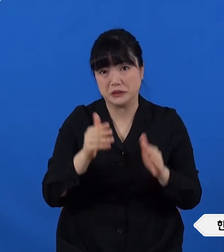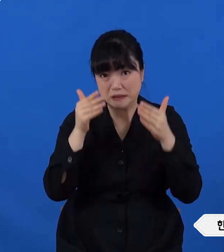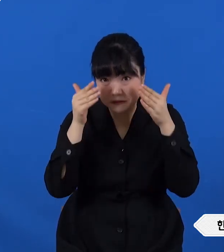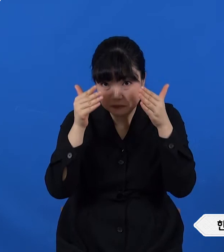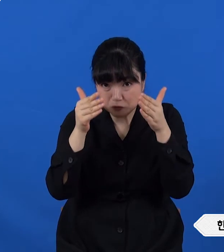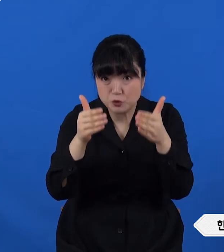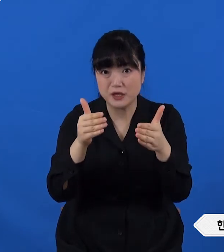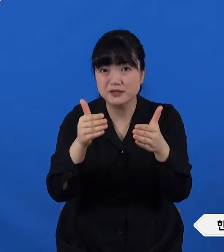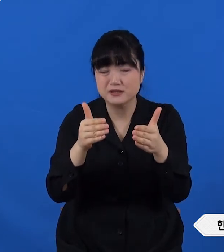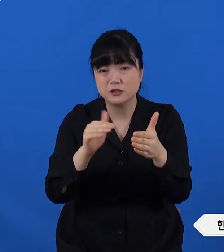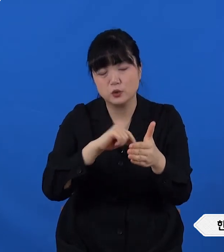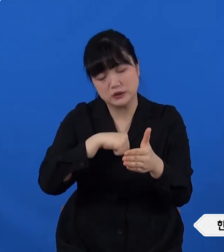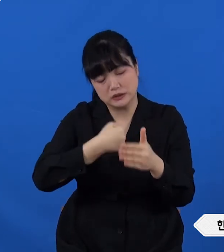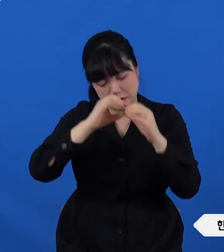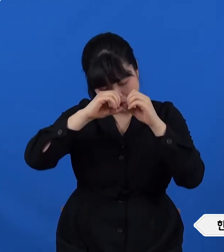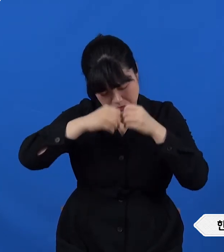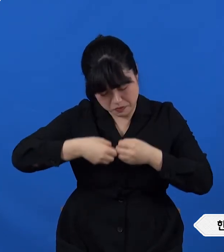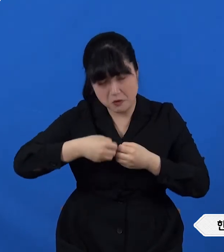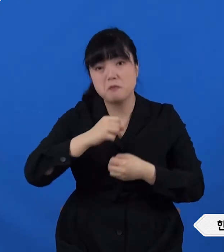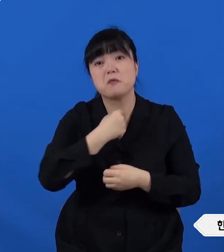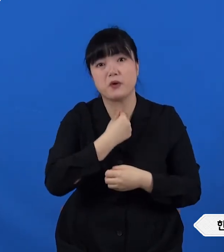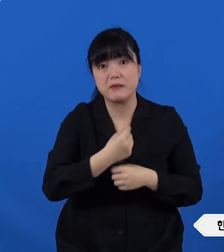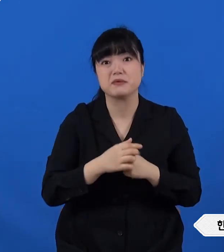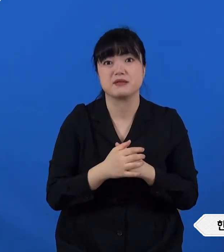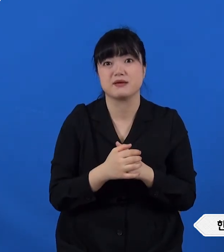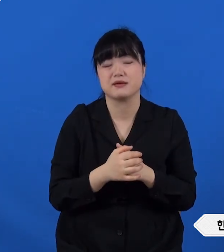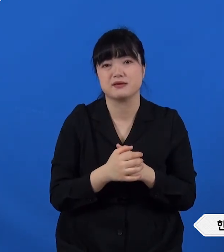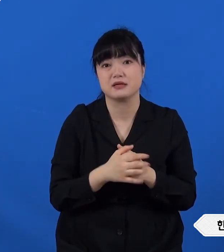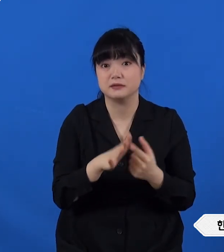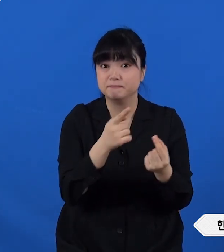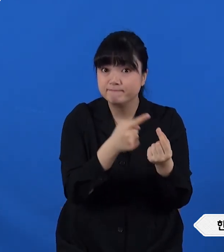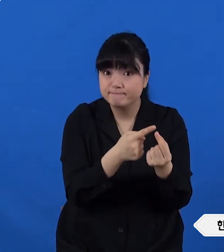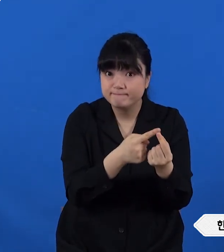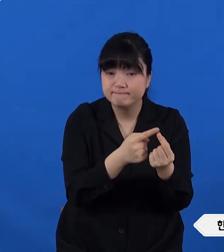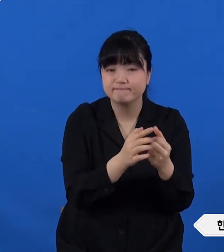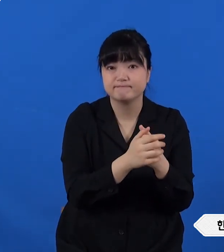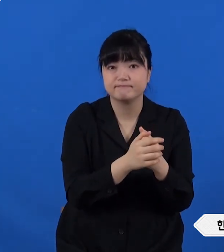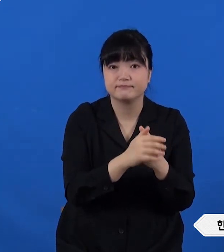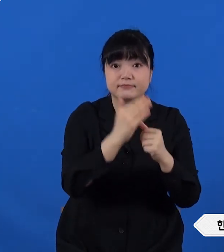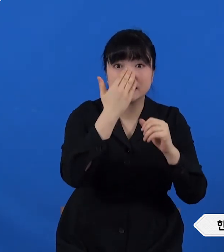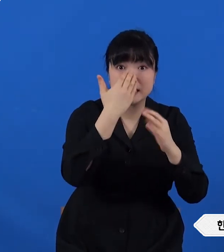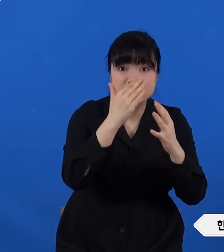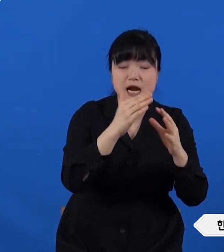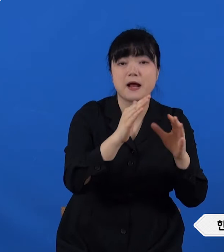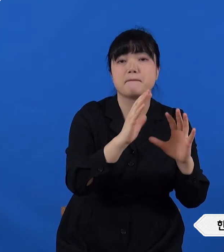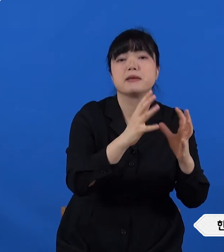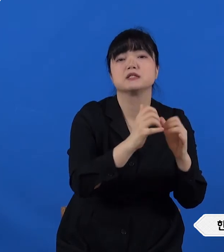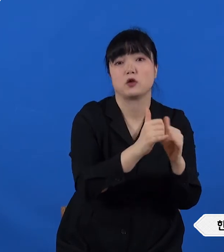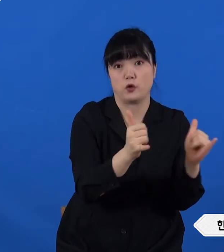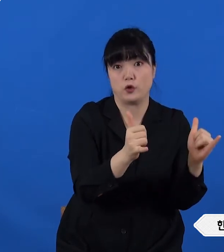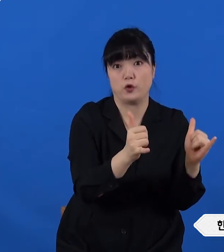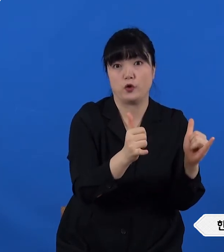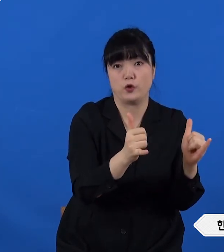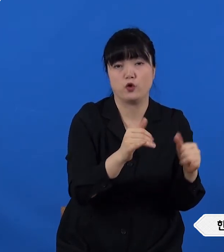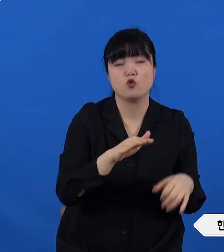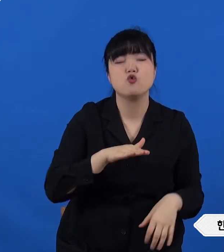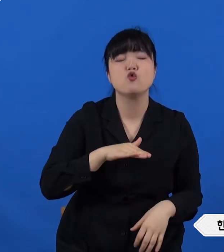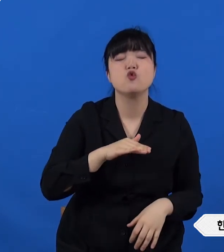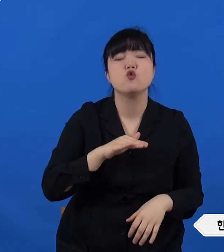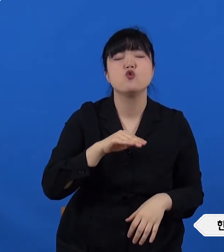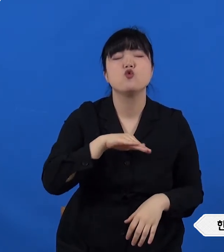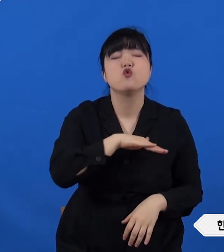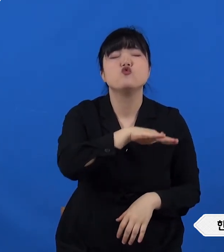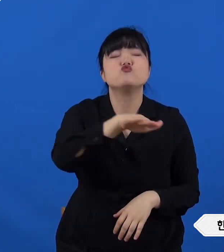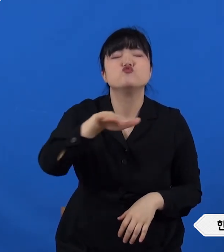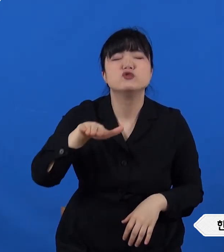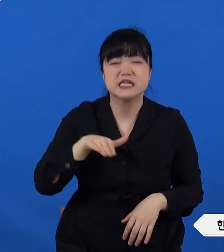눈여겨보면서 우리 자신들을 돌아보아야 하겠습니다. 첫째로 이스라엘 백성들에게는 우리라고 하는